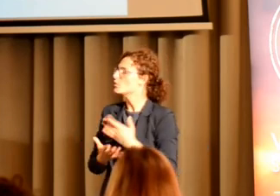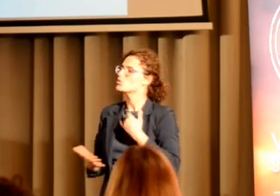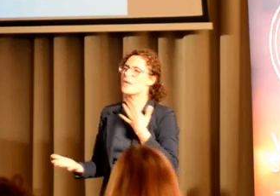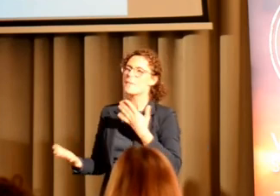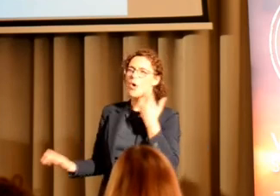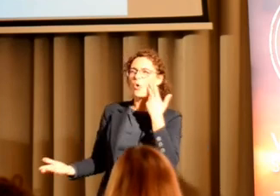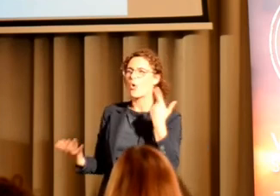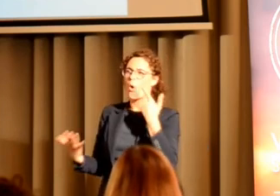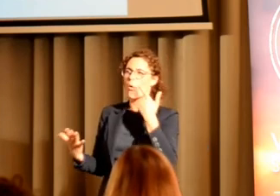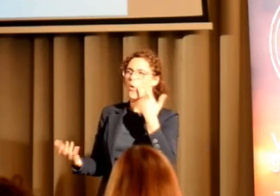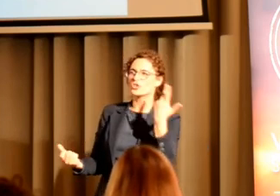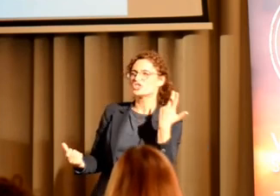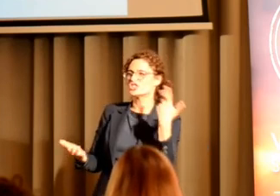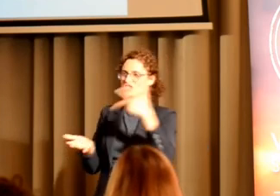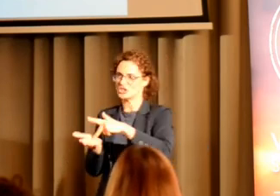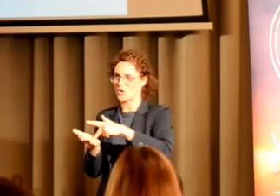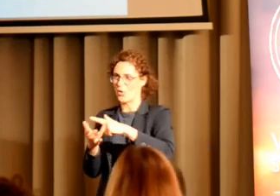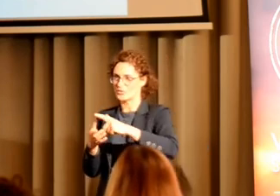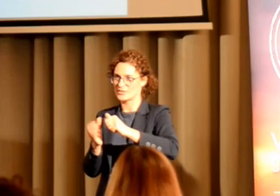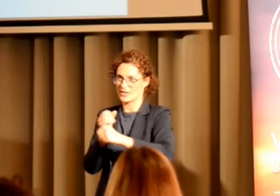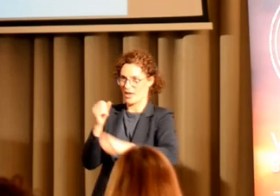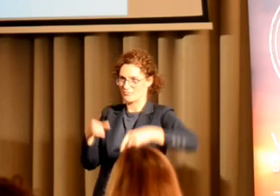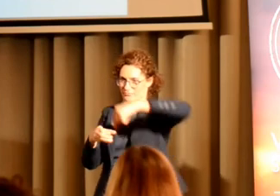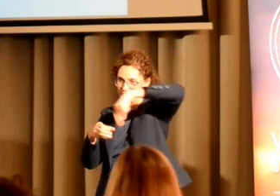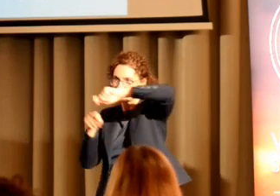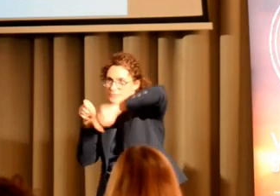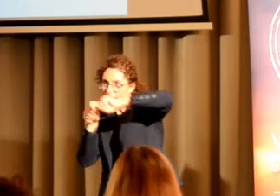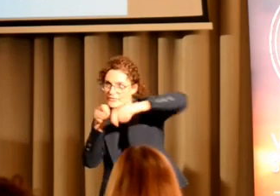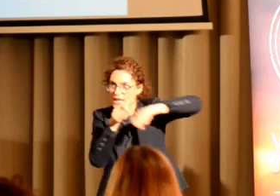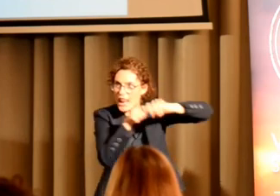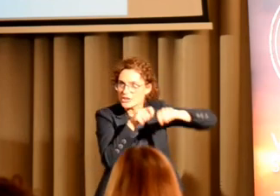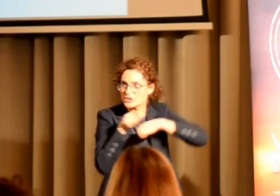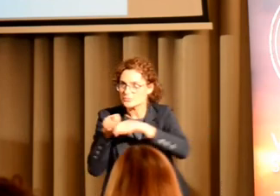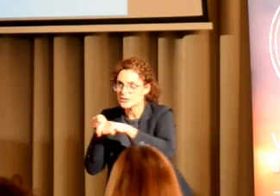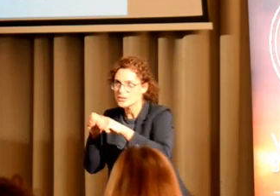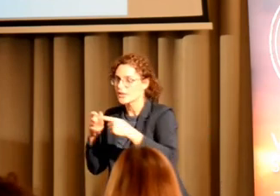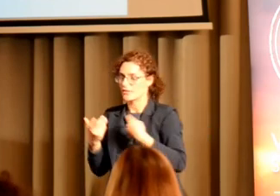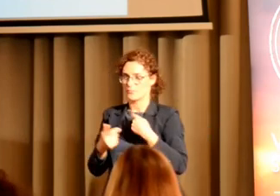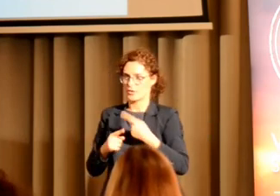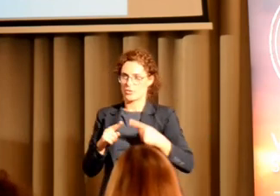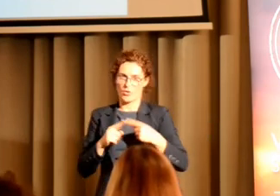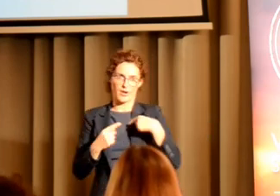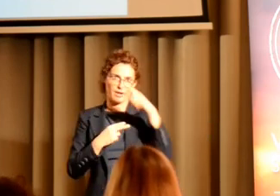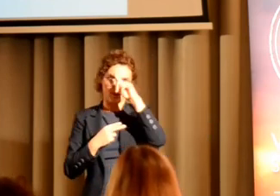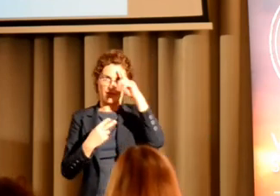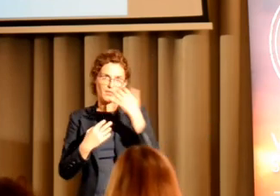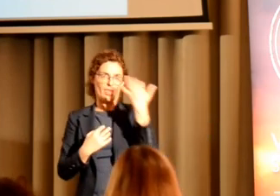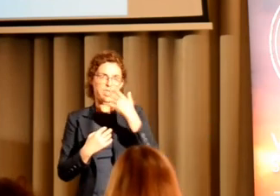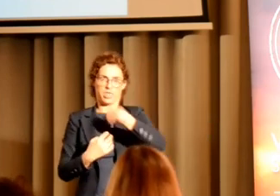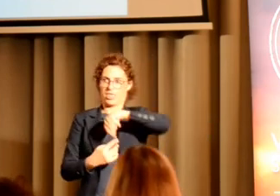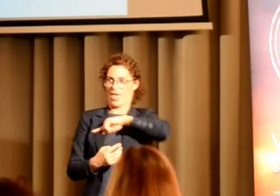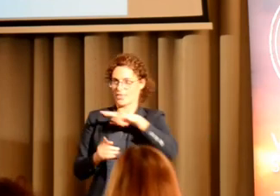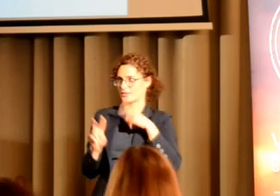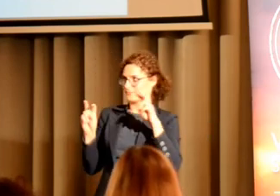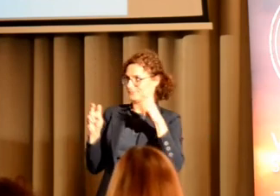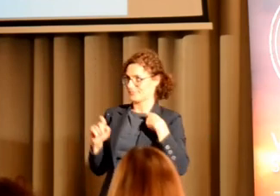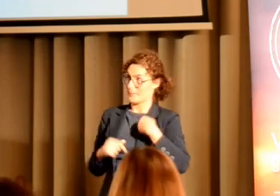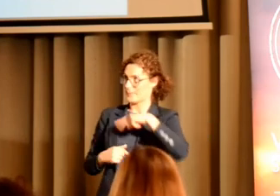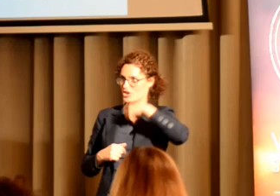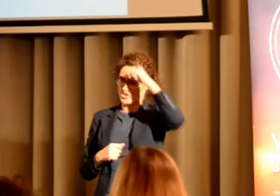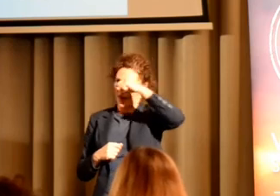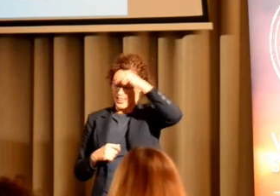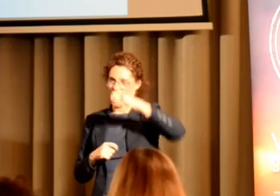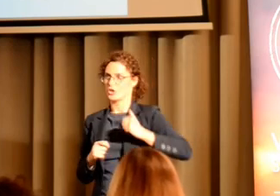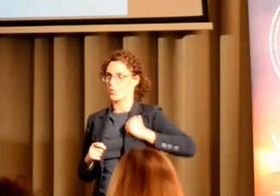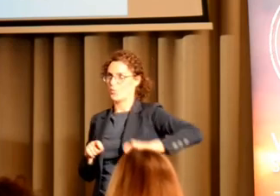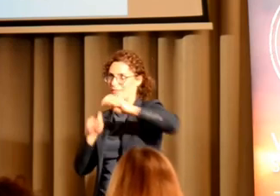około 3000 wilczych odchodów, więc niektórzy troszkę patrzą na nas jak na szaleńców, ale dzięki temu wiemy dokładnie, co wilki jedzą. A